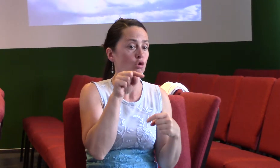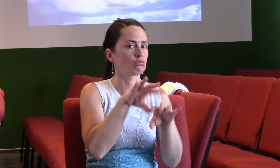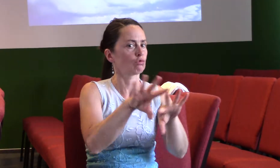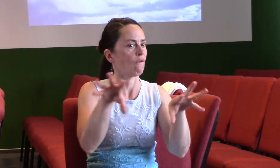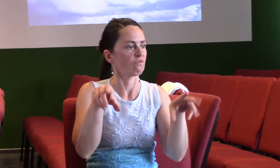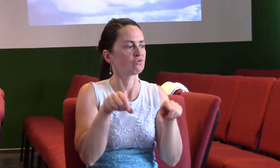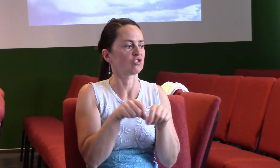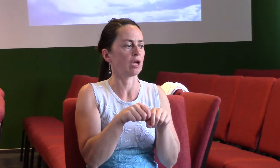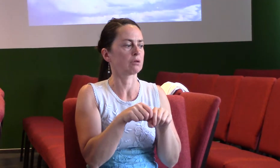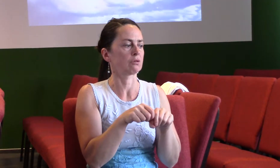zakusili.